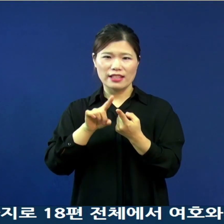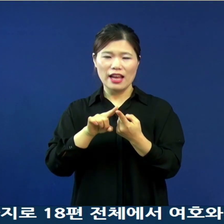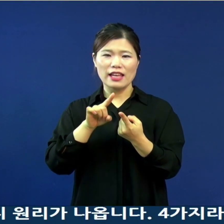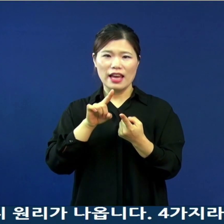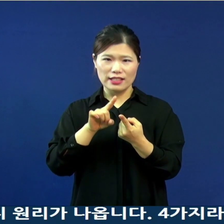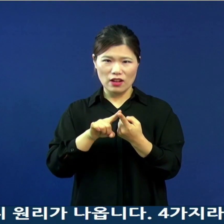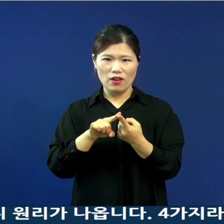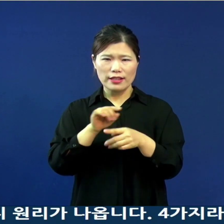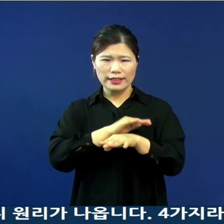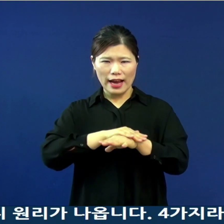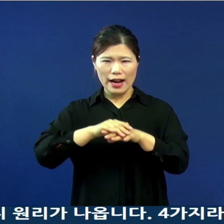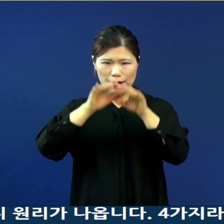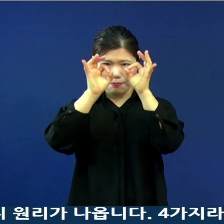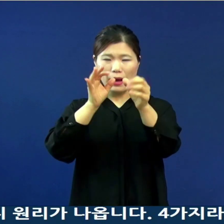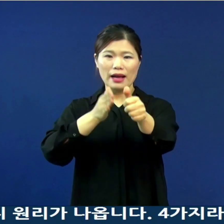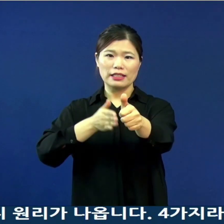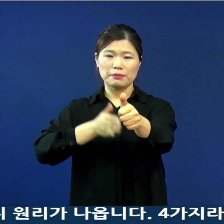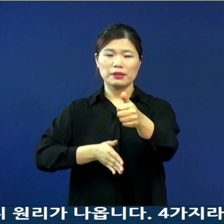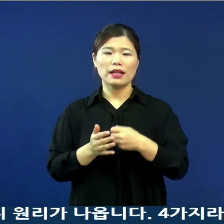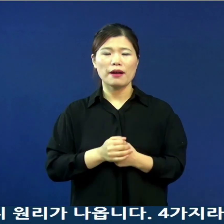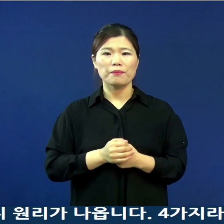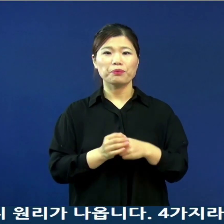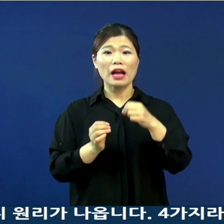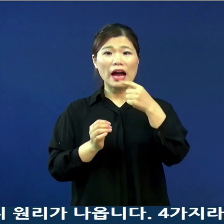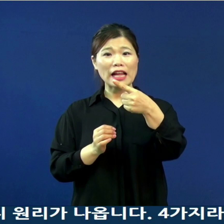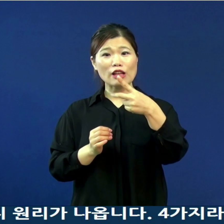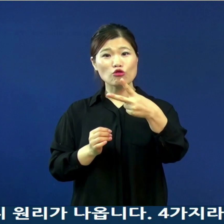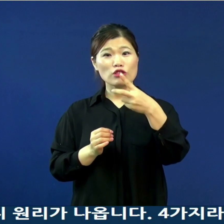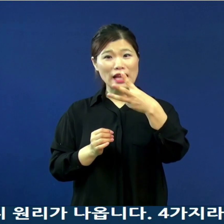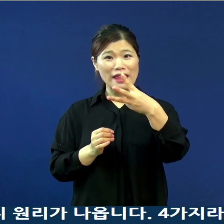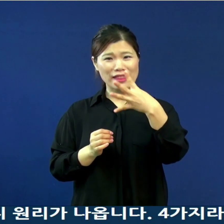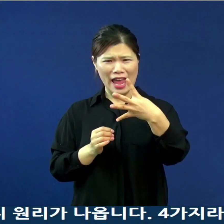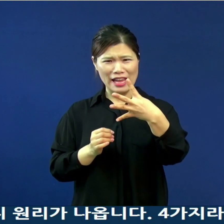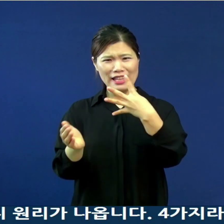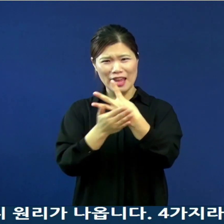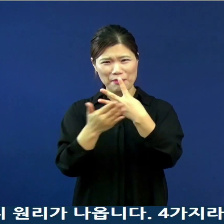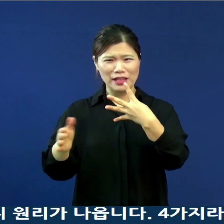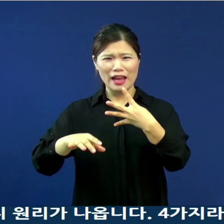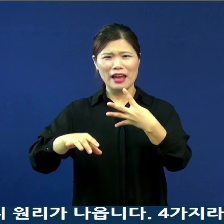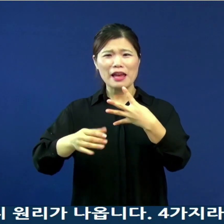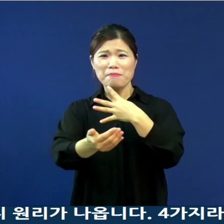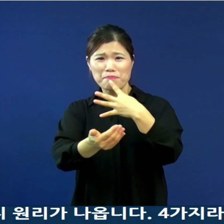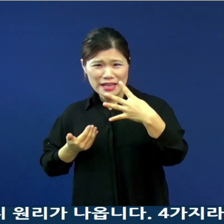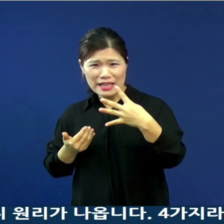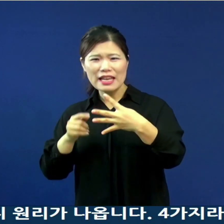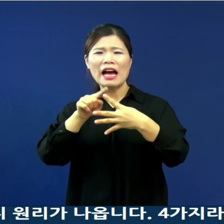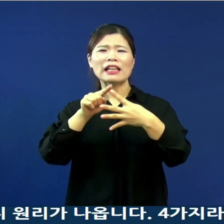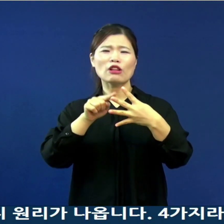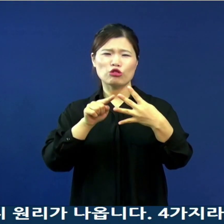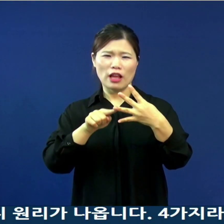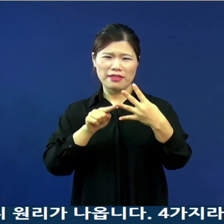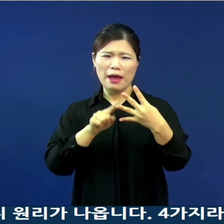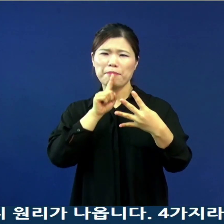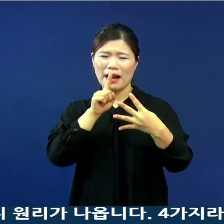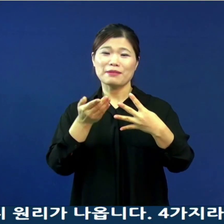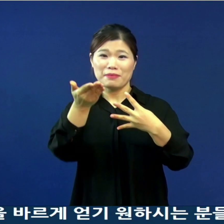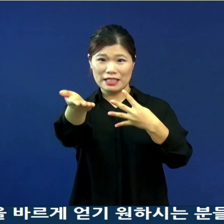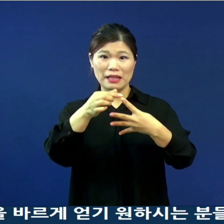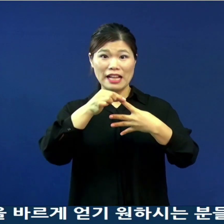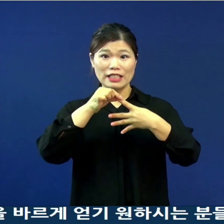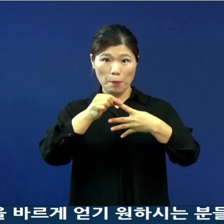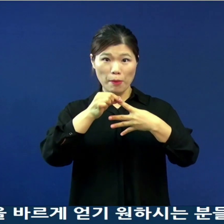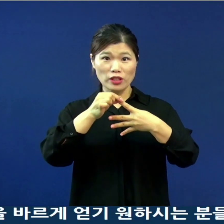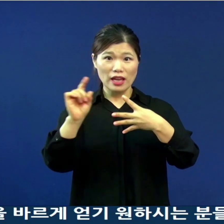시간 되었으면 좋겠습니다. 네 가지라 미리 네 가지를 말씀드리고 하나씩 하나씩 풀어가도록 하겠습니다.